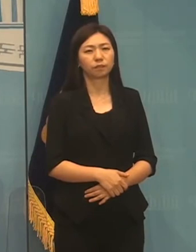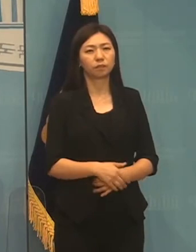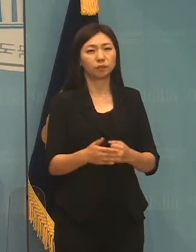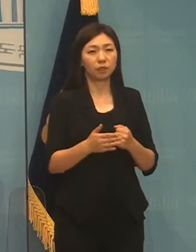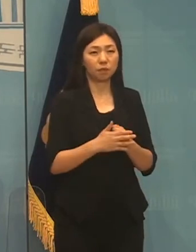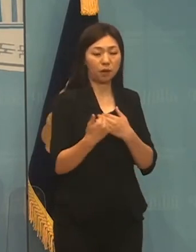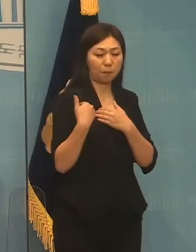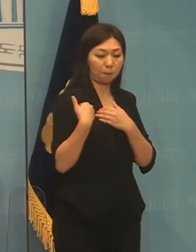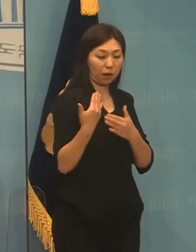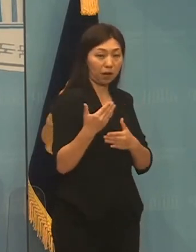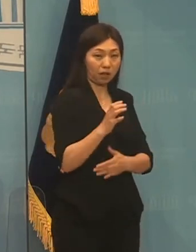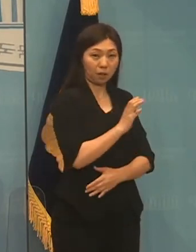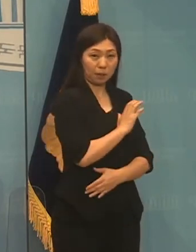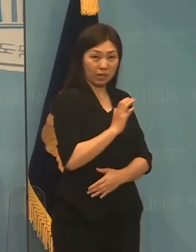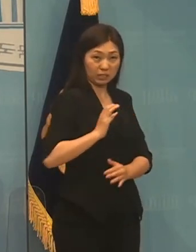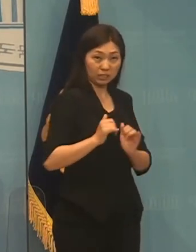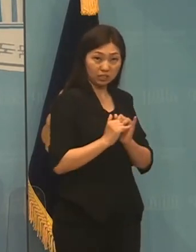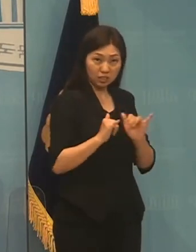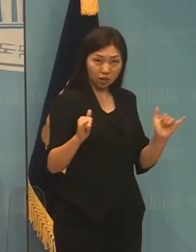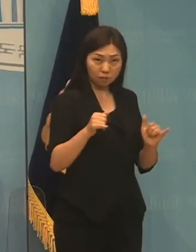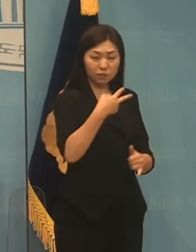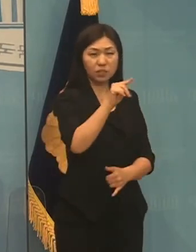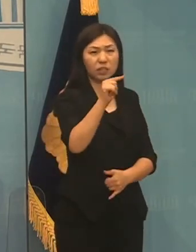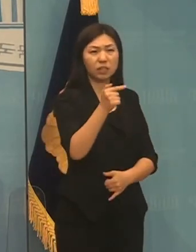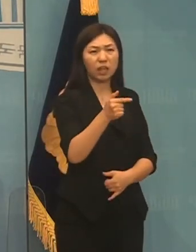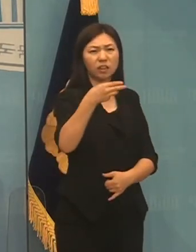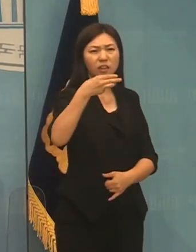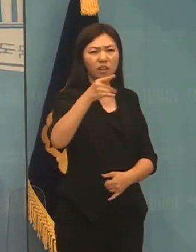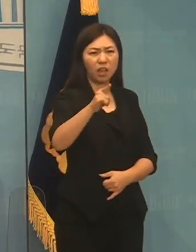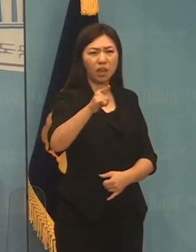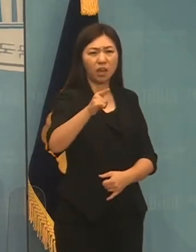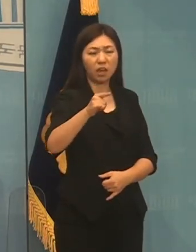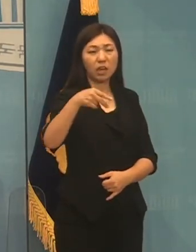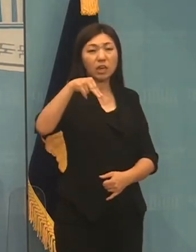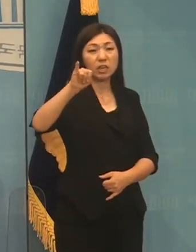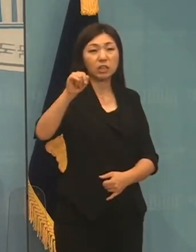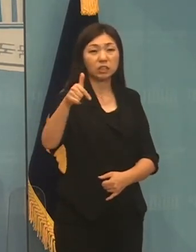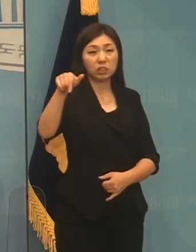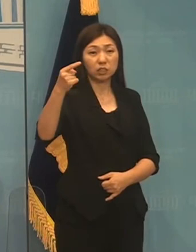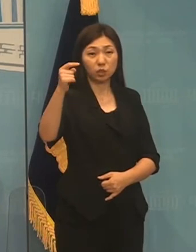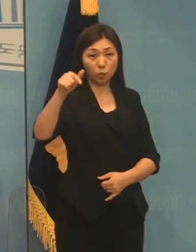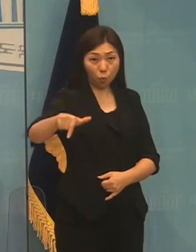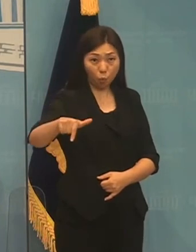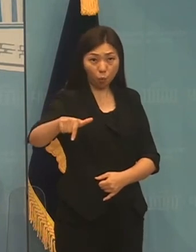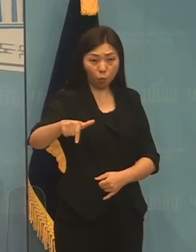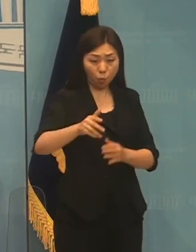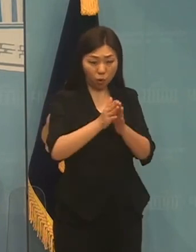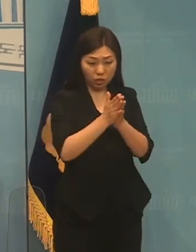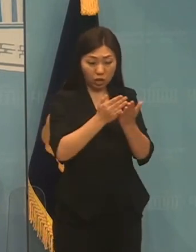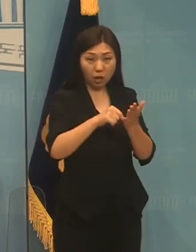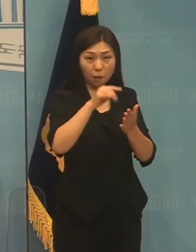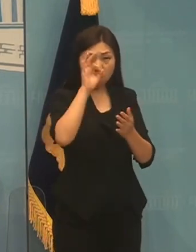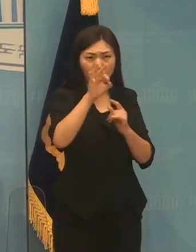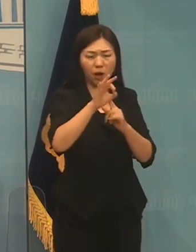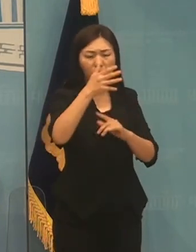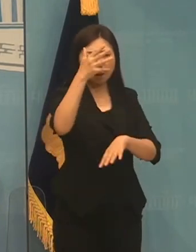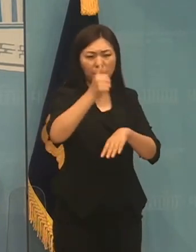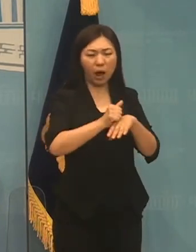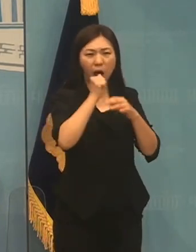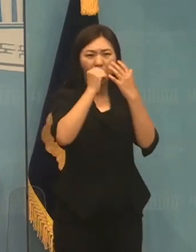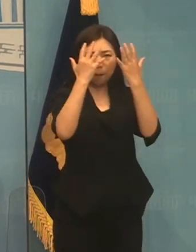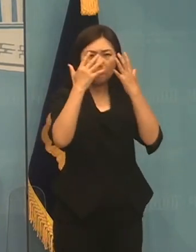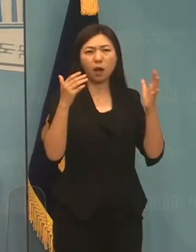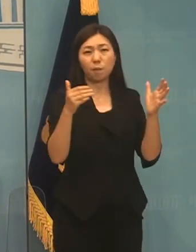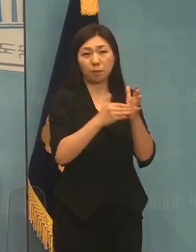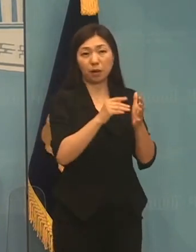강간자와 배신자는 단태의 신곡에서도 지옥의 첫째방과 마지막 방에 가셨다고 합니다. 문재인 정권과